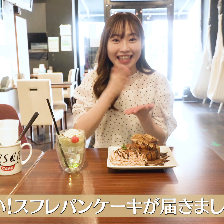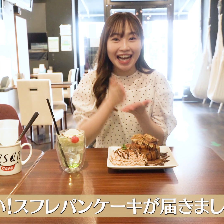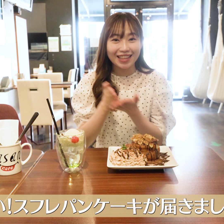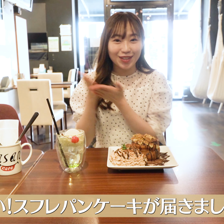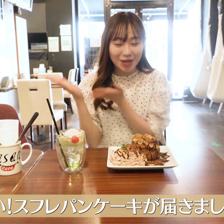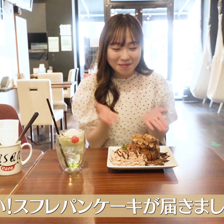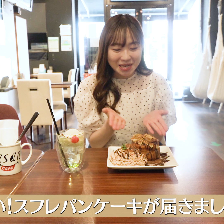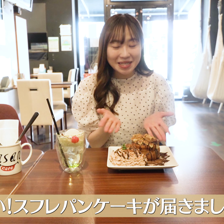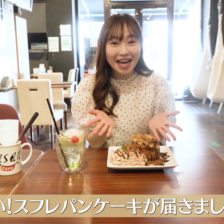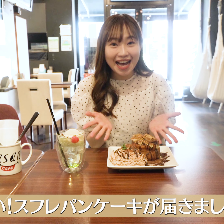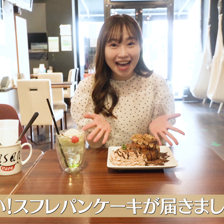が届きました。